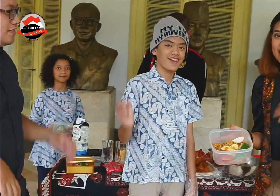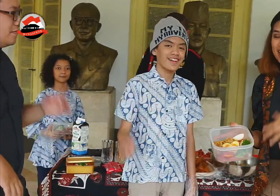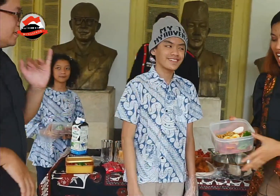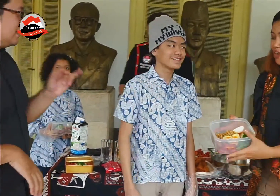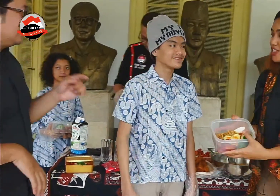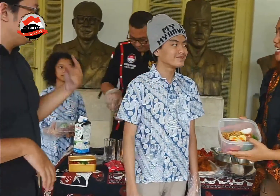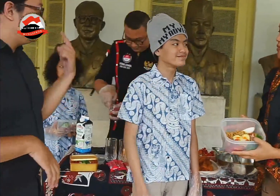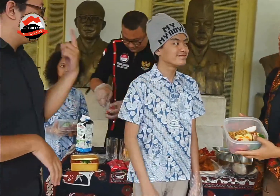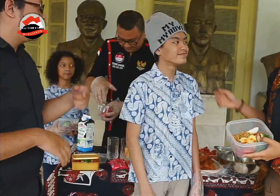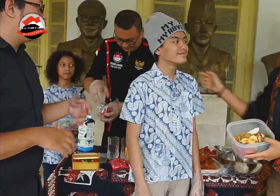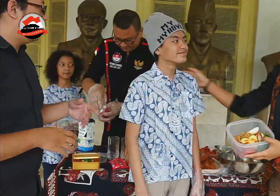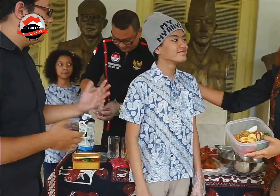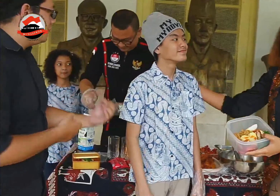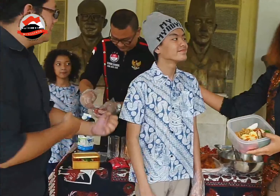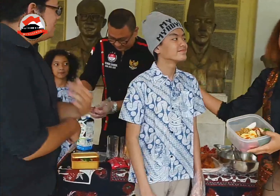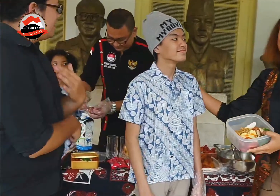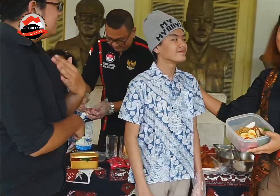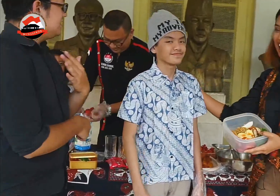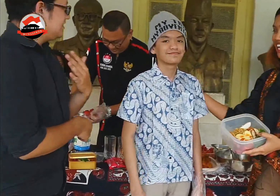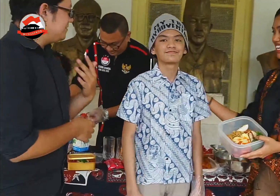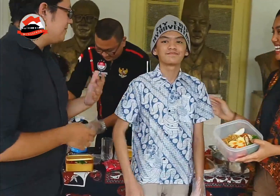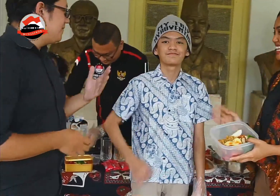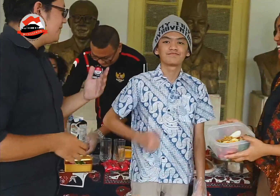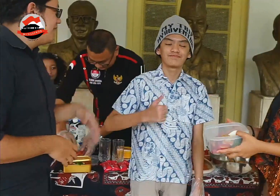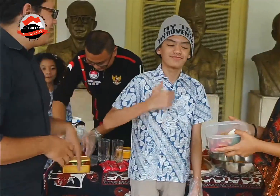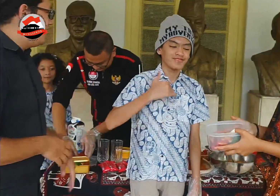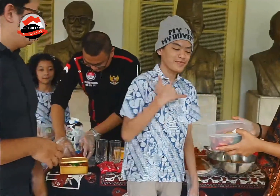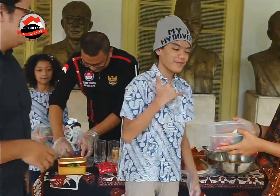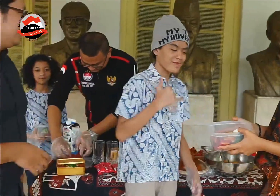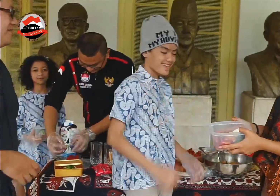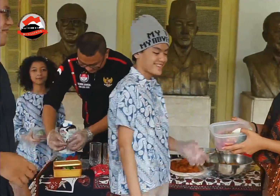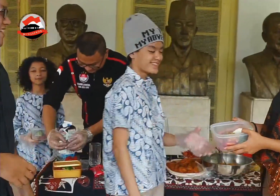Dinda. Aduh, jadi inspirasinya Paul hari ini nih Kak Dinda nih.